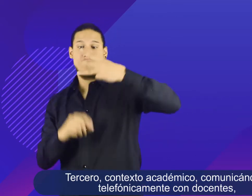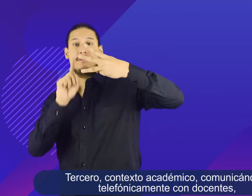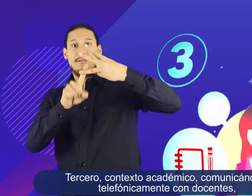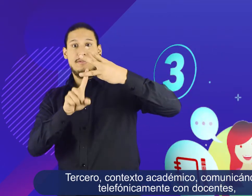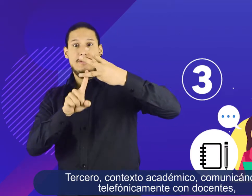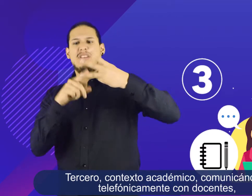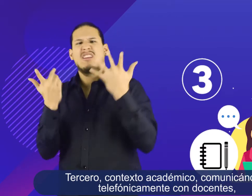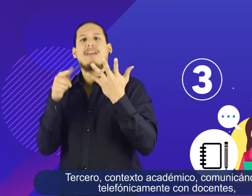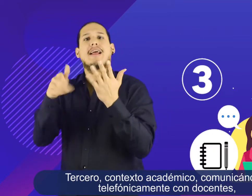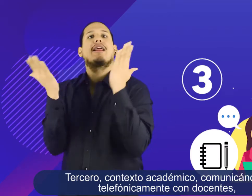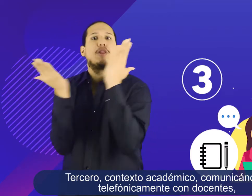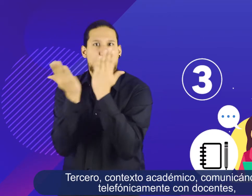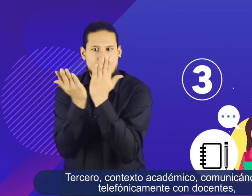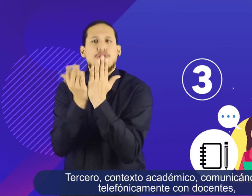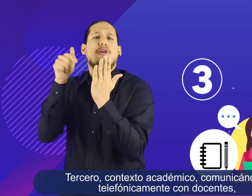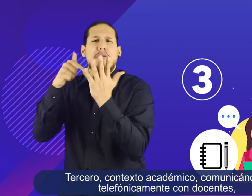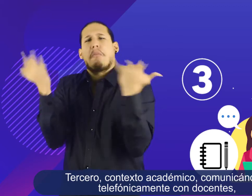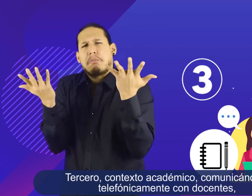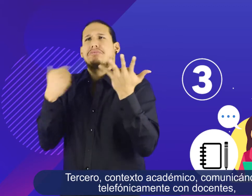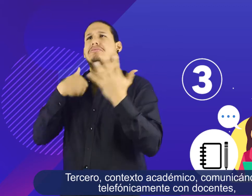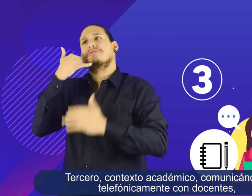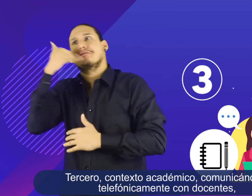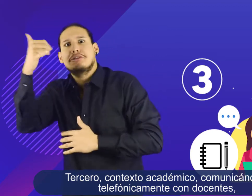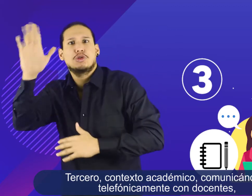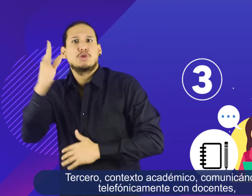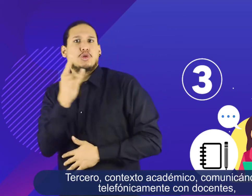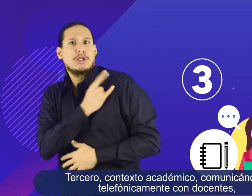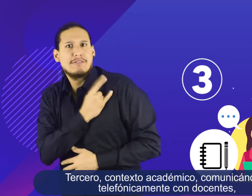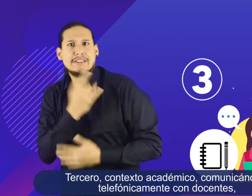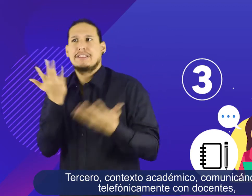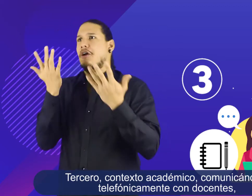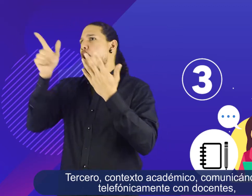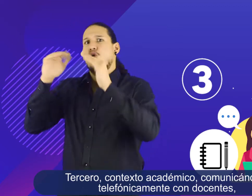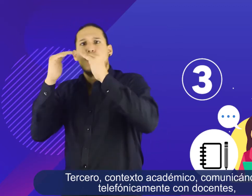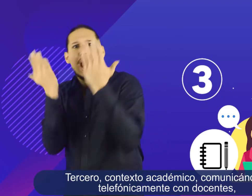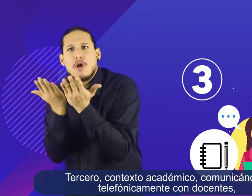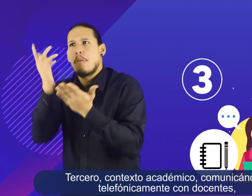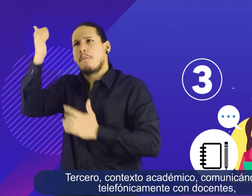Tercero, contexto académico, comunicándose telefónicamente con docentes,